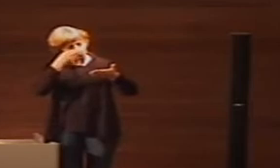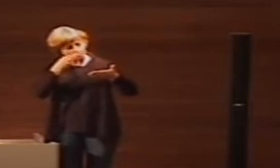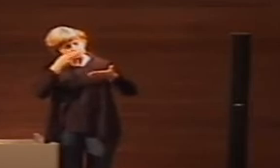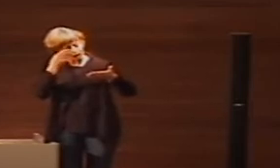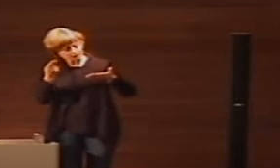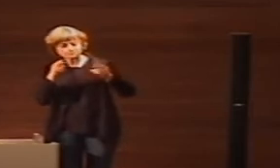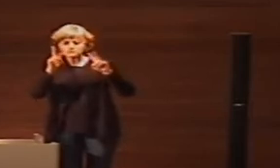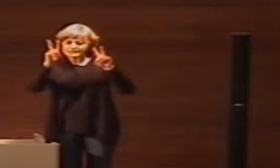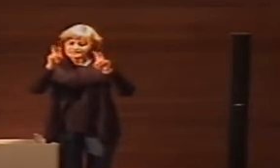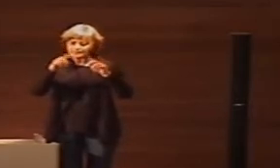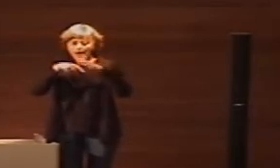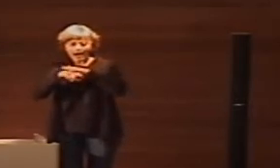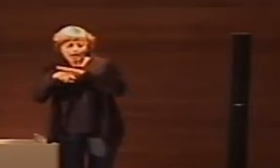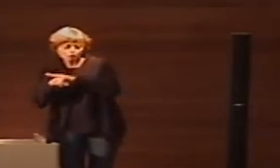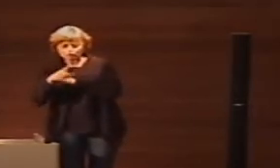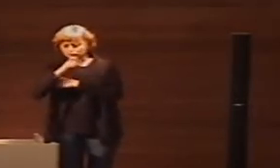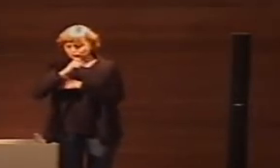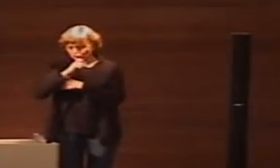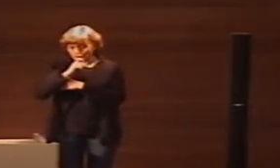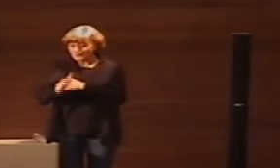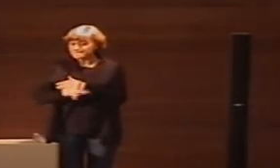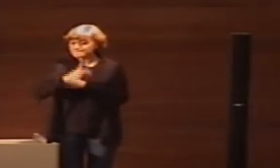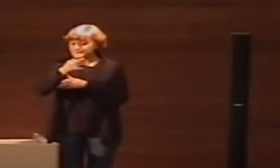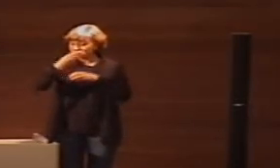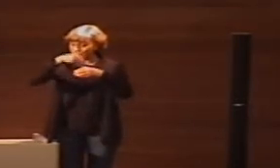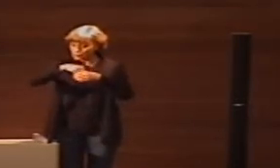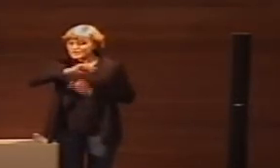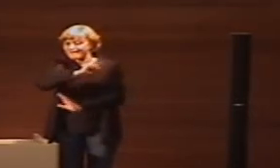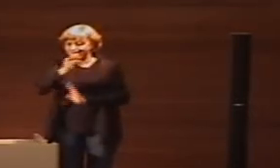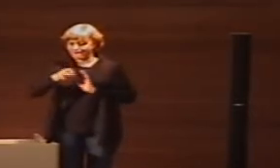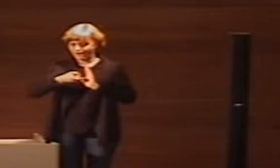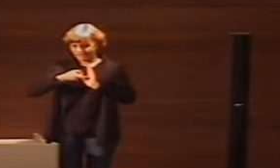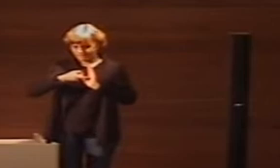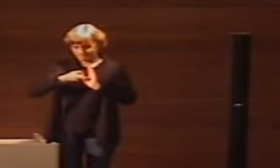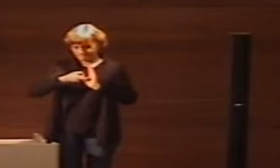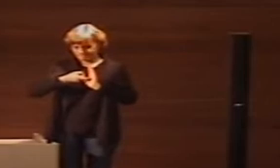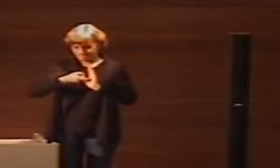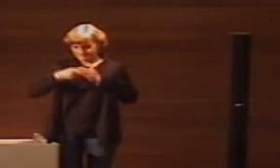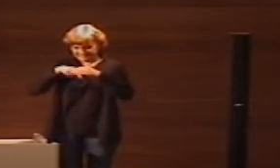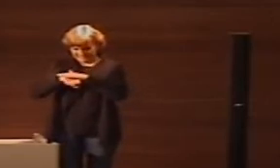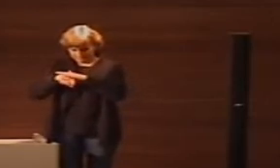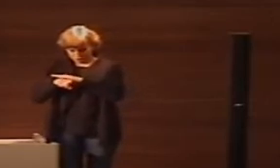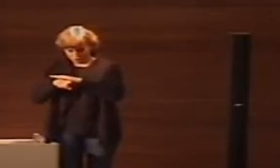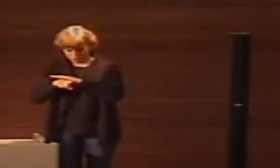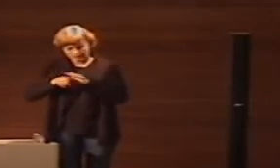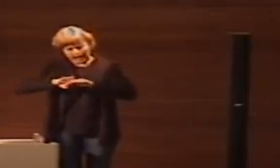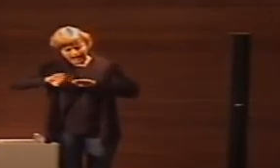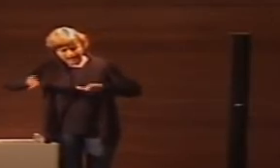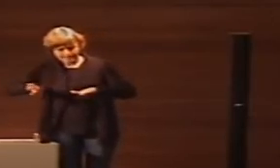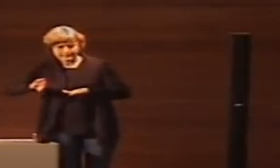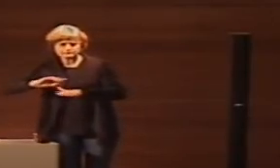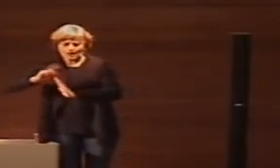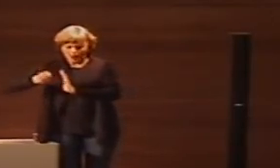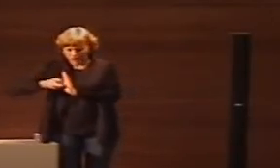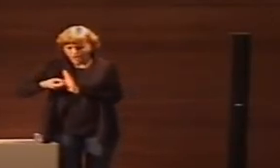un primer paquete legislativo que es la reforma de las directivas de residuos. Luego van a venir otros paquetes legislativos sobre